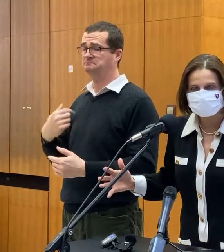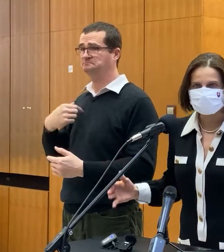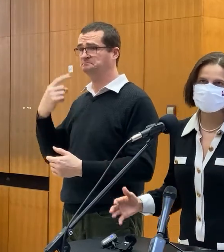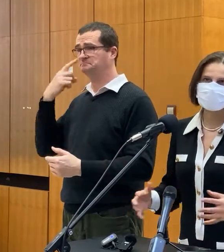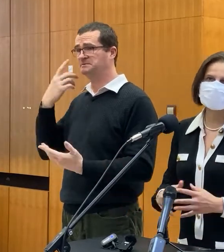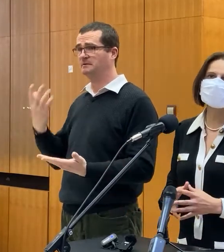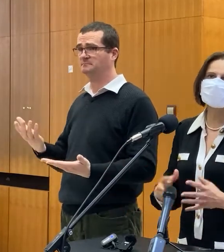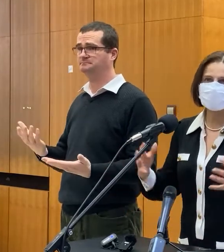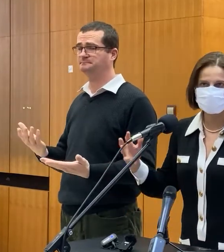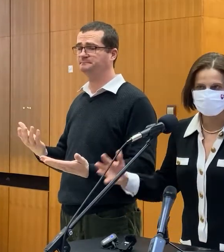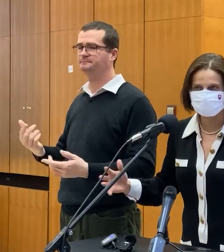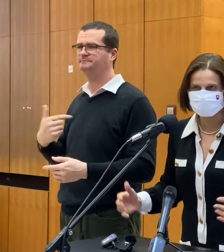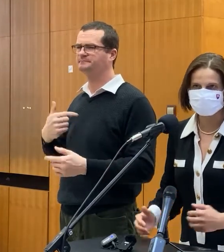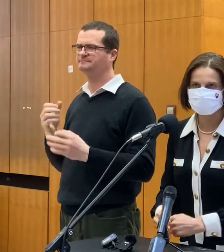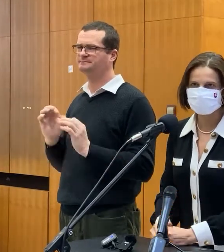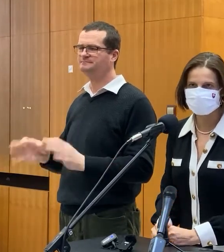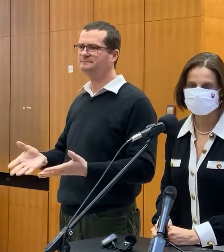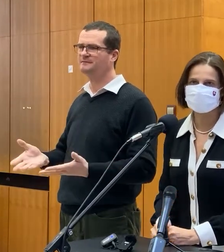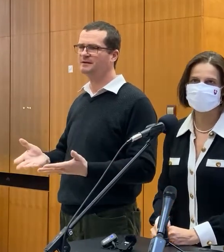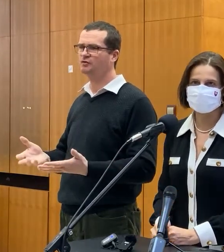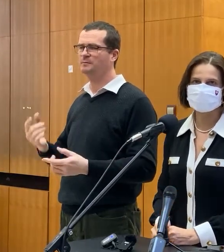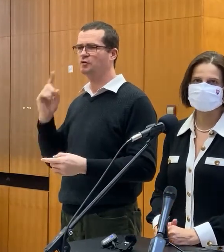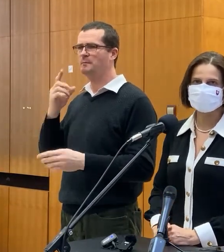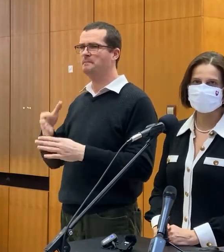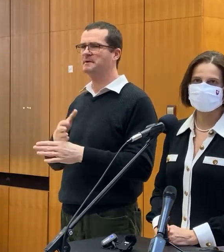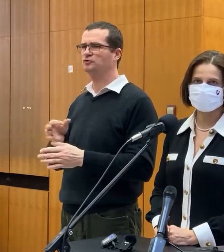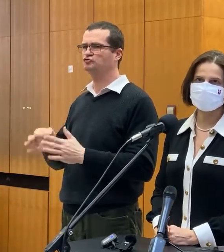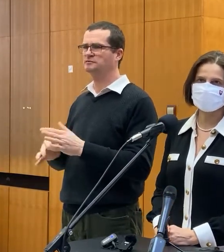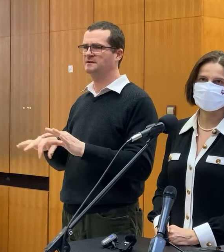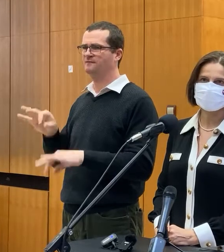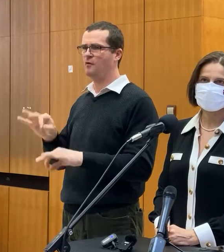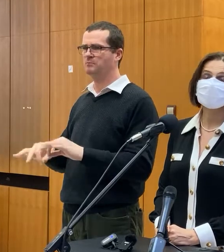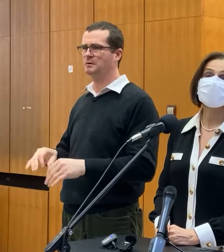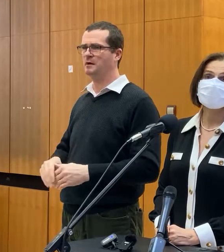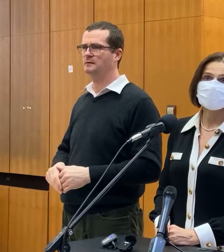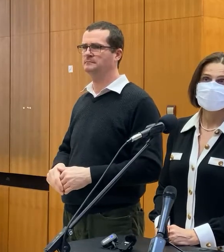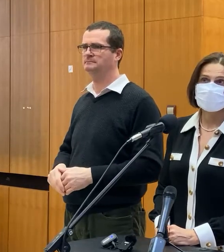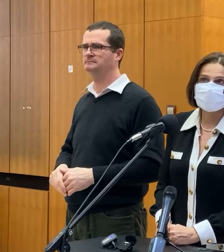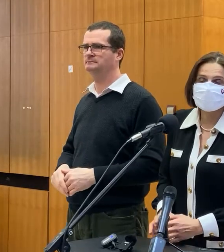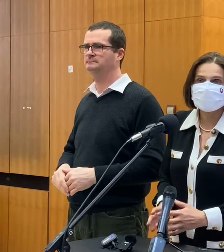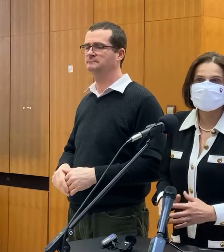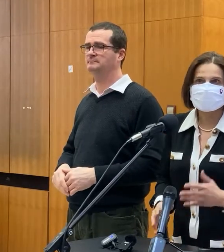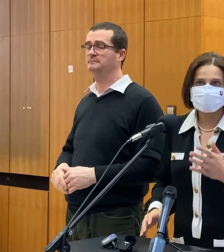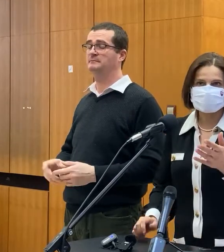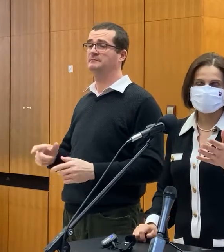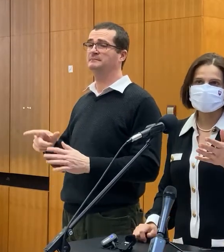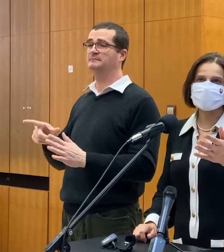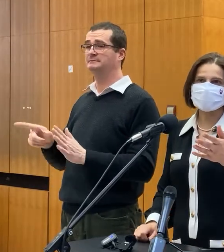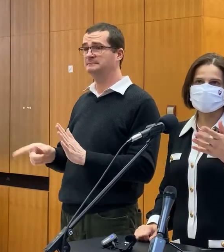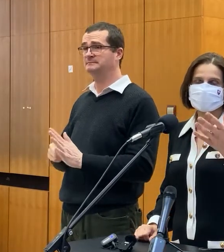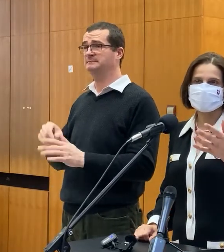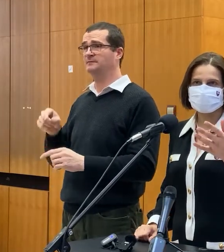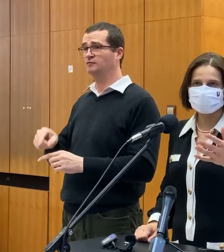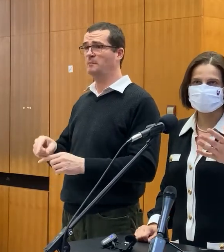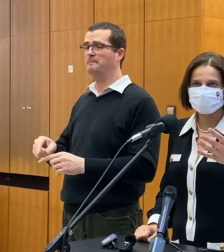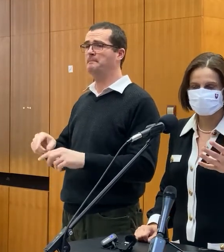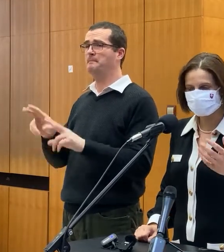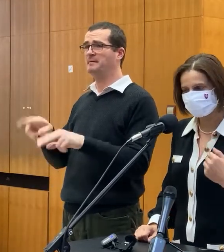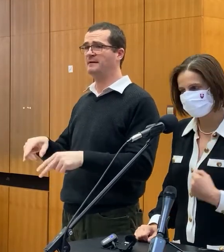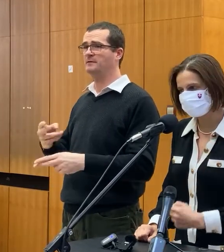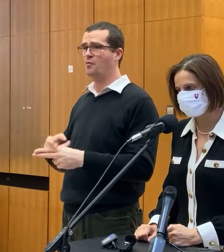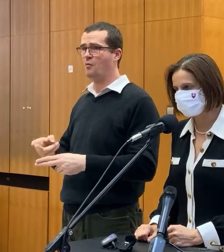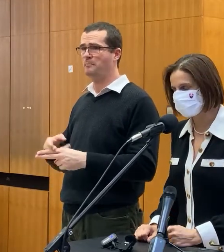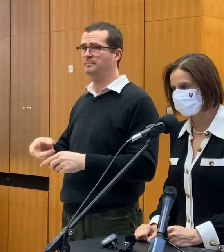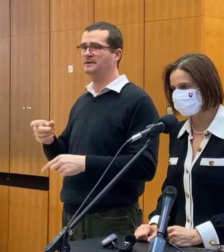myslím, že nie je dobré uvažovať o predčasných voľbách. Hej. Lebo súčasne, keď sa pozrieme totižto na tie právne